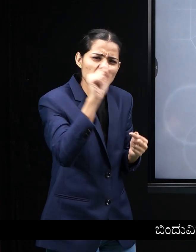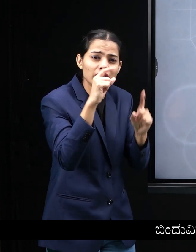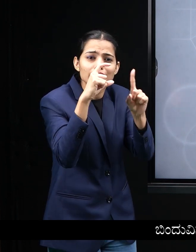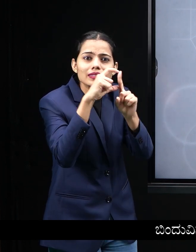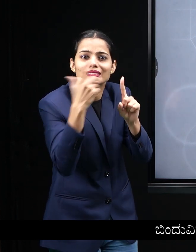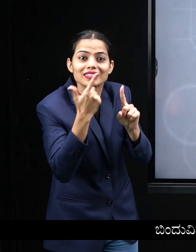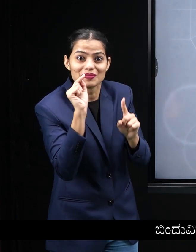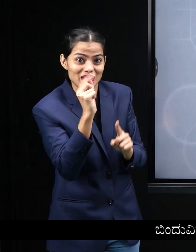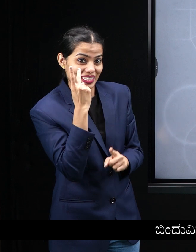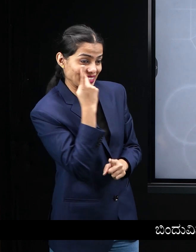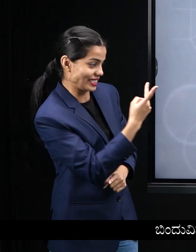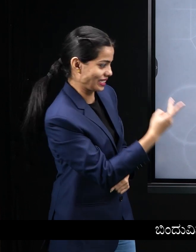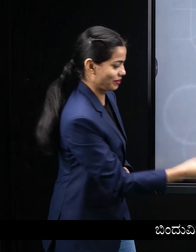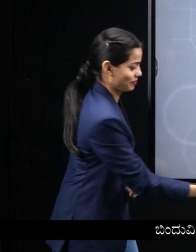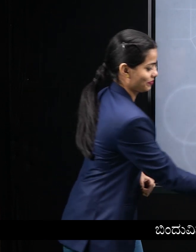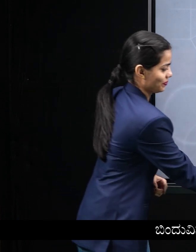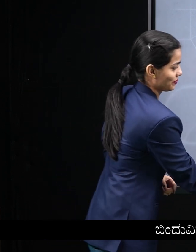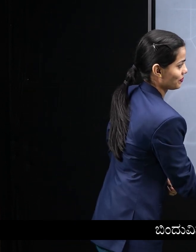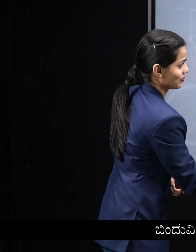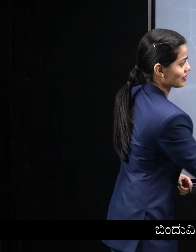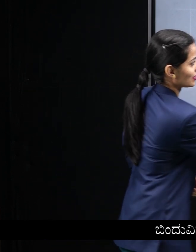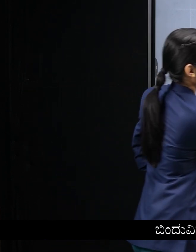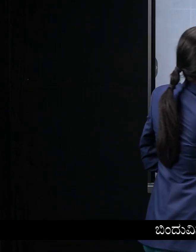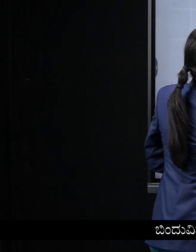ಬಿಂದುವಿನಲ್ಲಿ AB ಇಂದ ಉಪಕ್ರಮಿಸಿದ ಕೋನವಾಗಿದೆ.